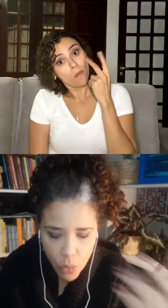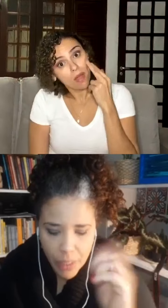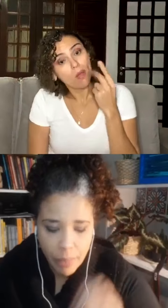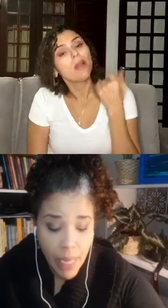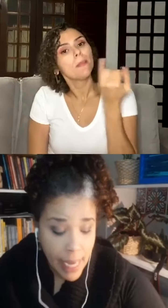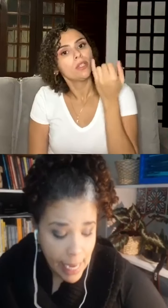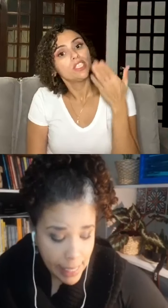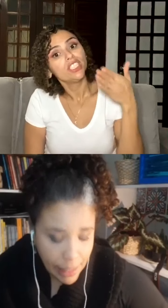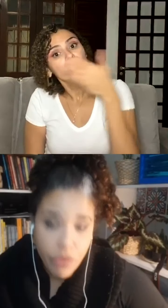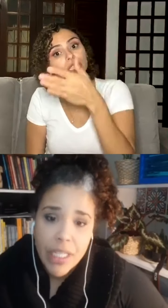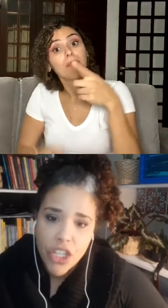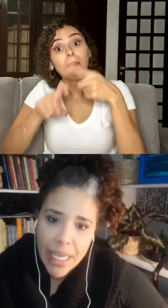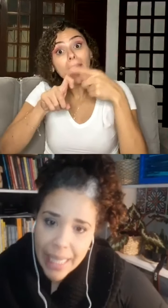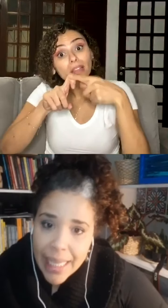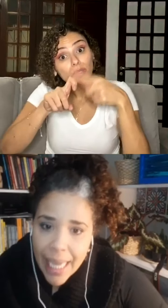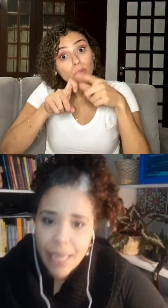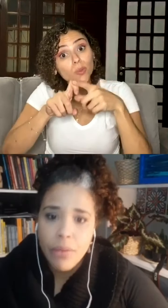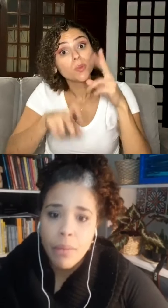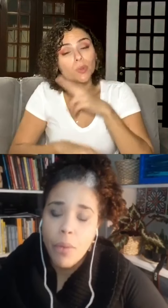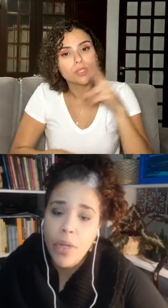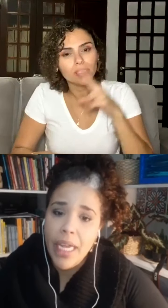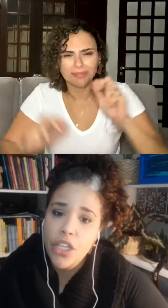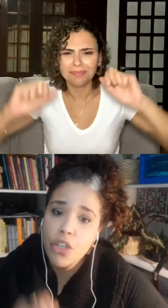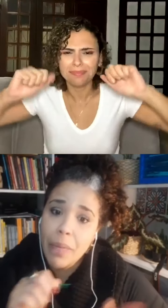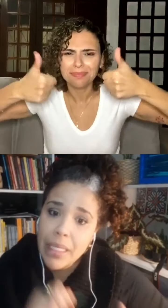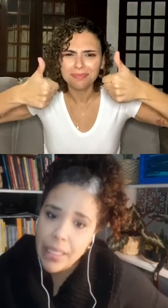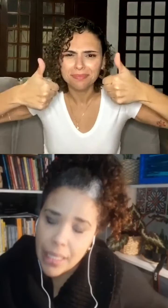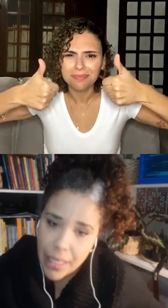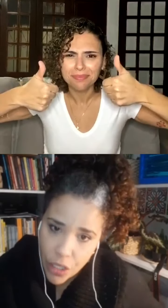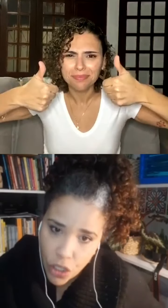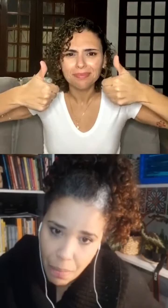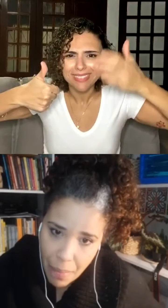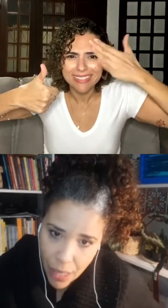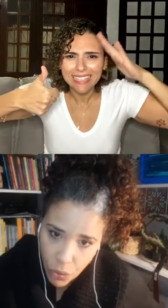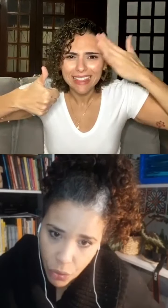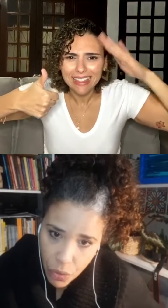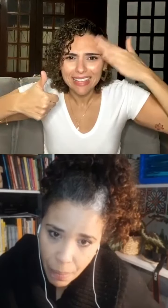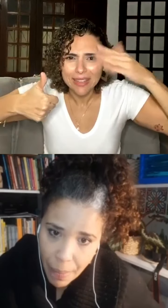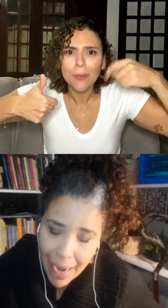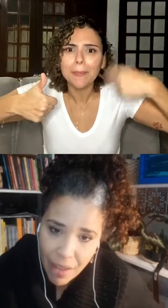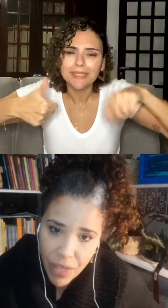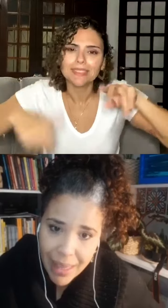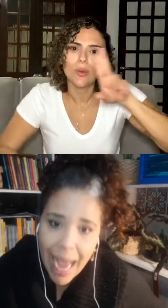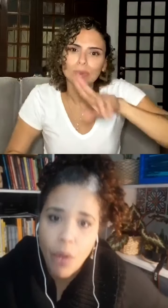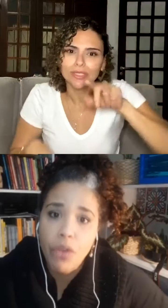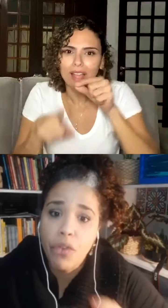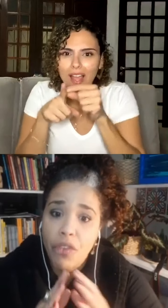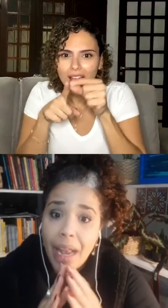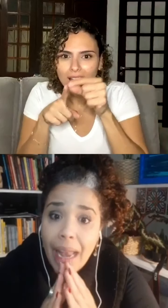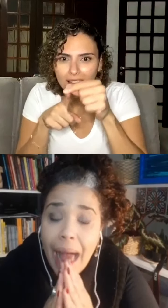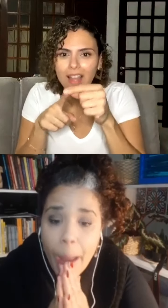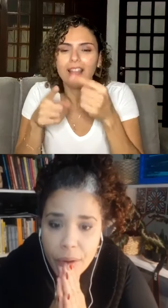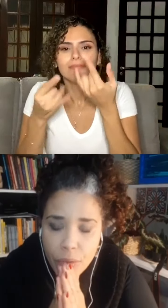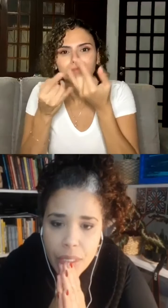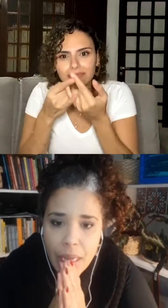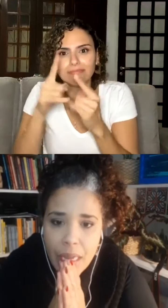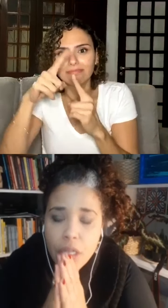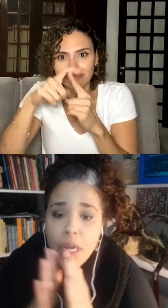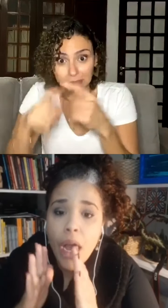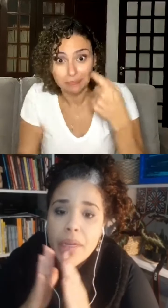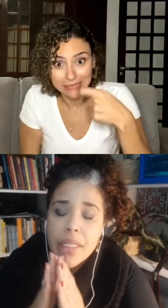ajuda. Então, vocês já entenderam por que a gente precisa de método para evitar. Agora eu vou falar para